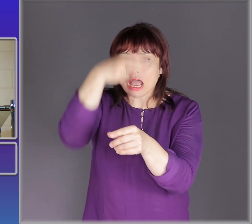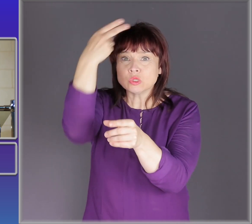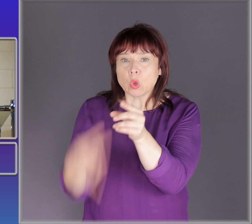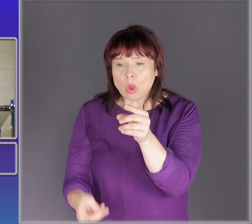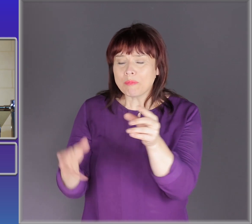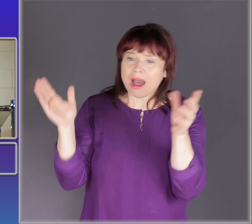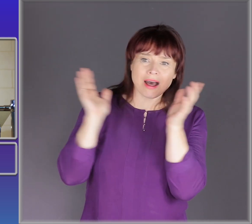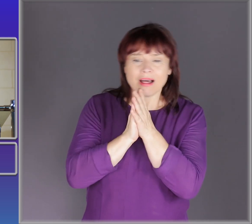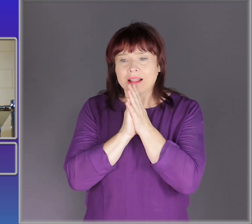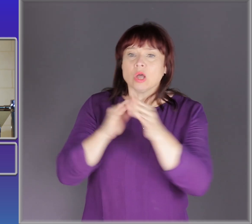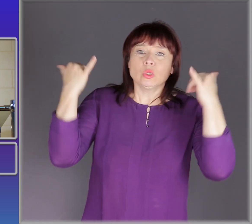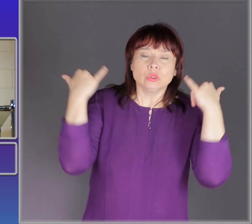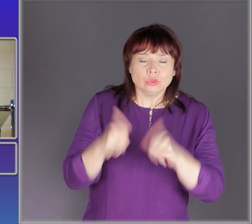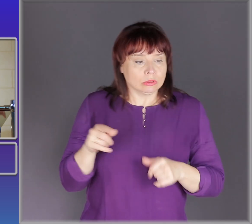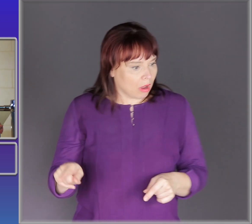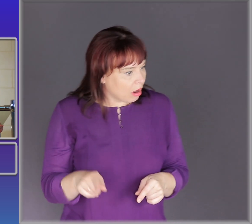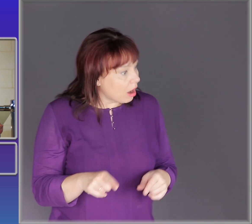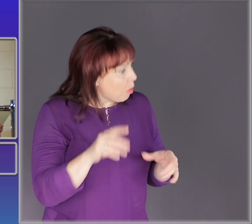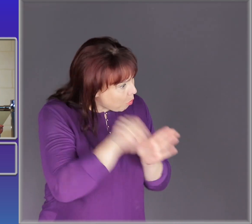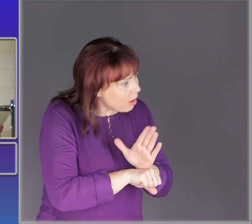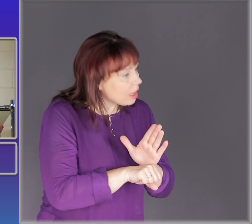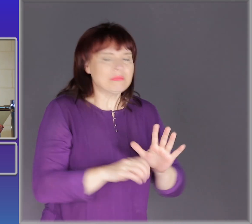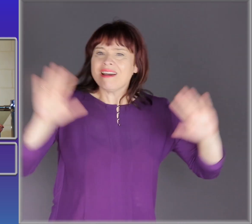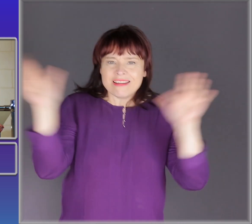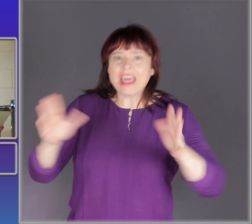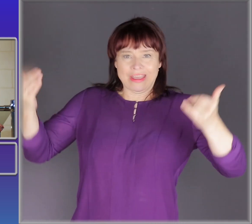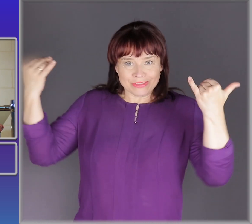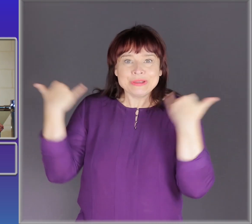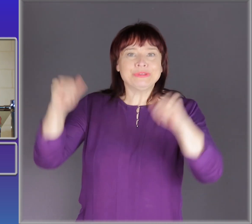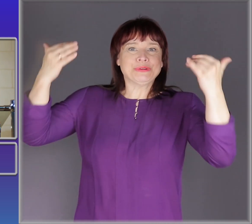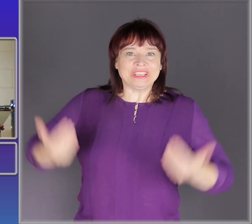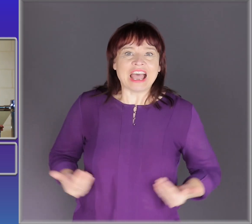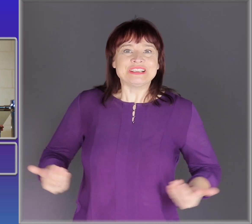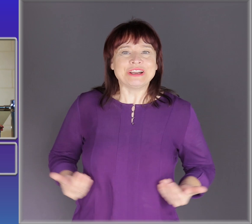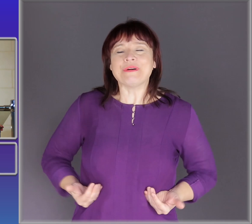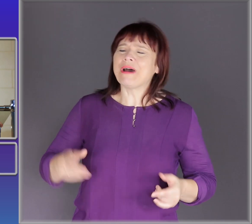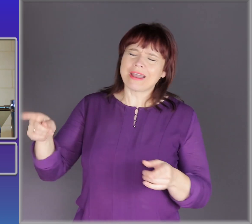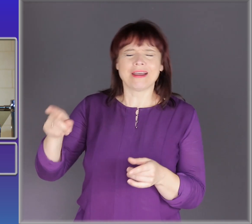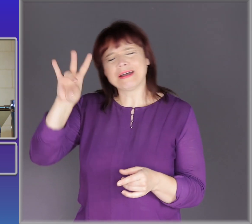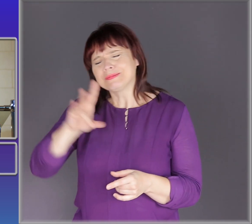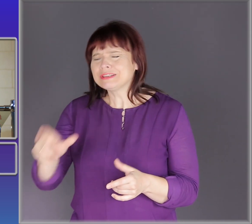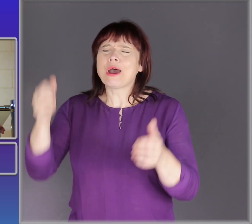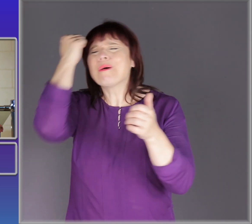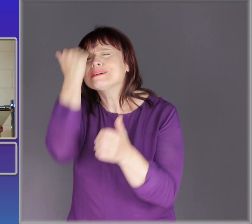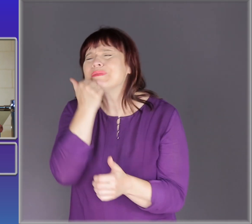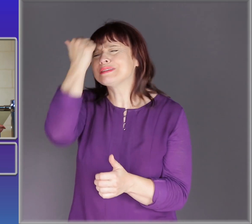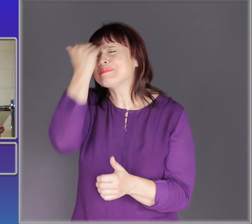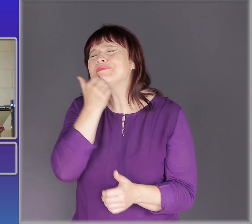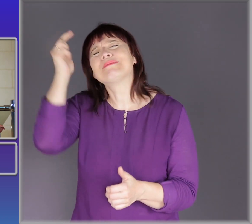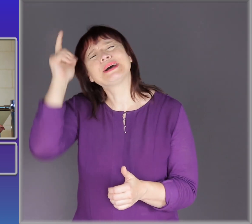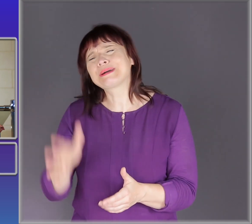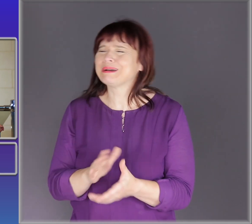богу чудо какое тот батюшка благодарит бога спасибо господи тебе а этот политрук